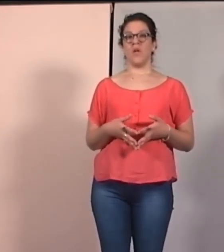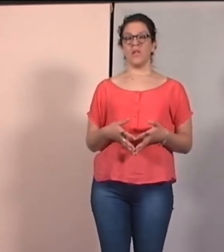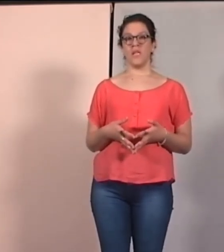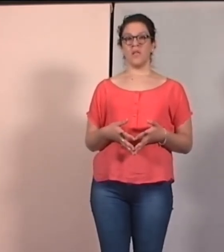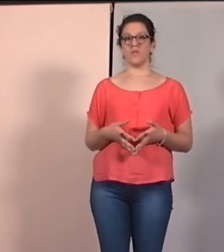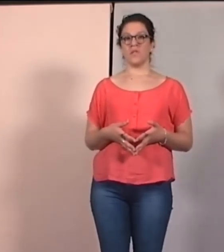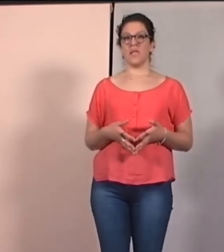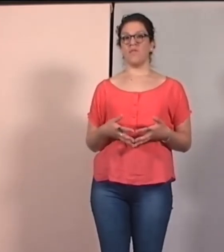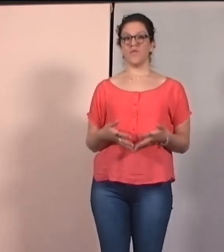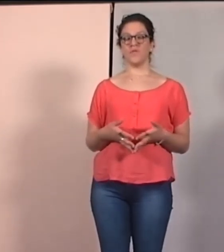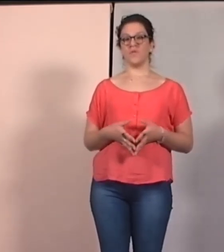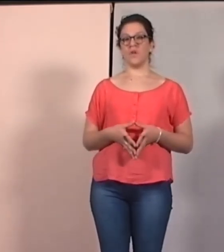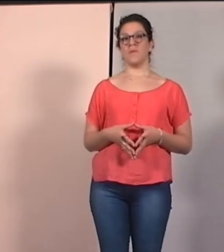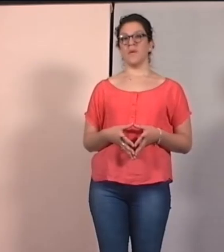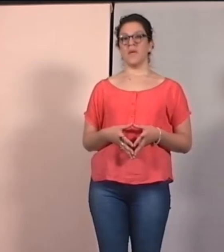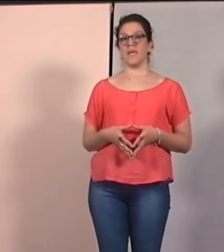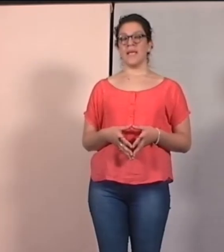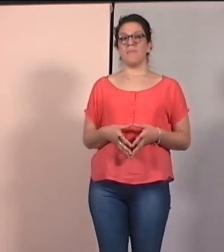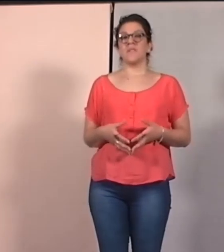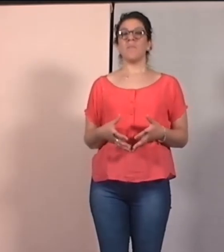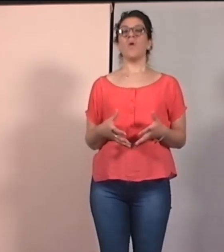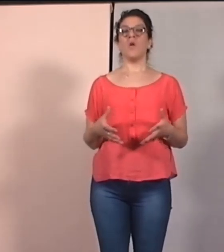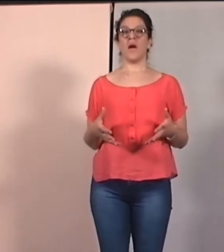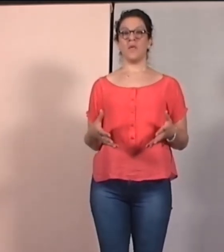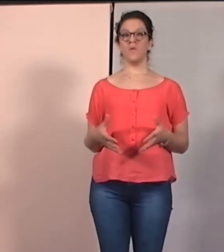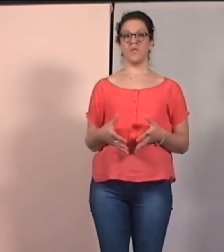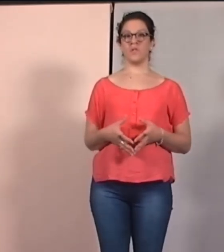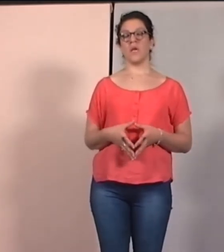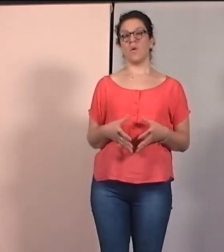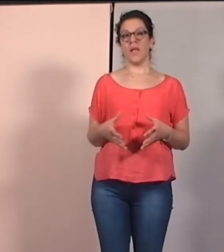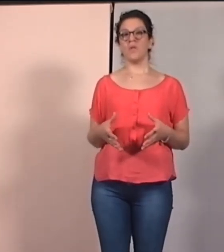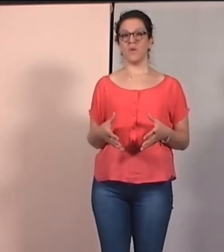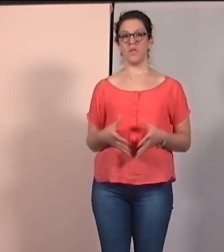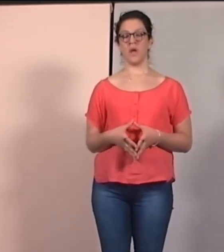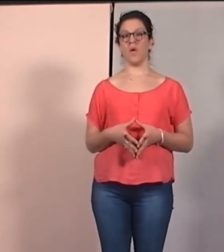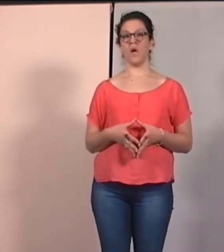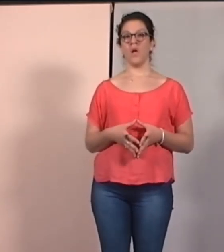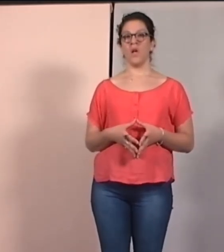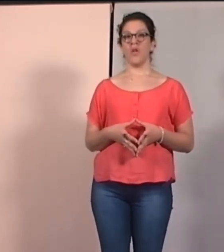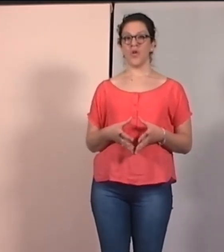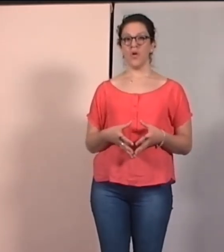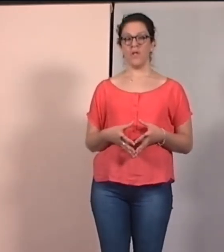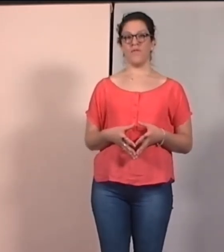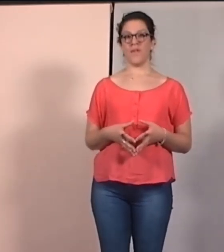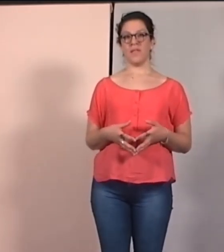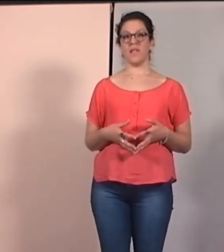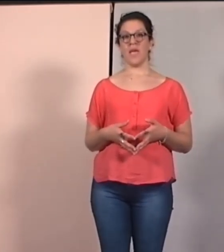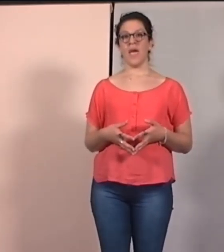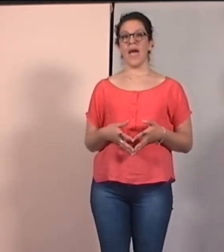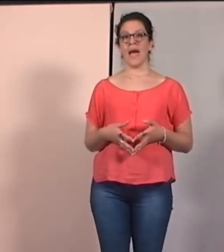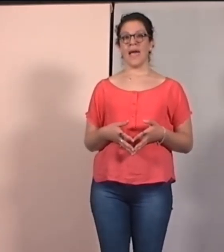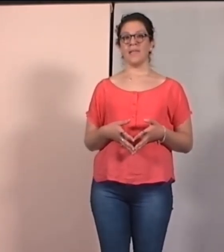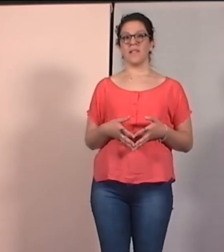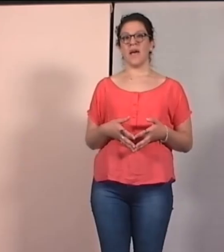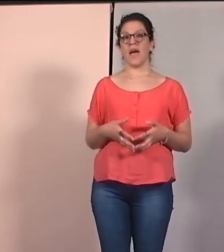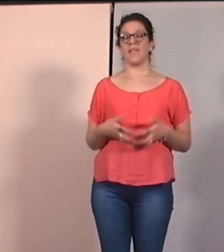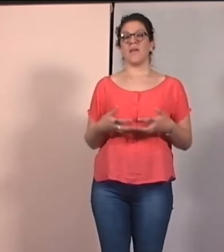los niños y el futuro ¿Qué pensamos los adultos? ¿Y cuál es nuestro rol frente a este